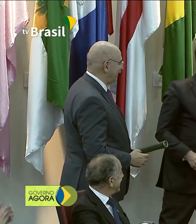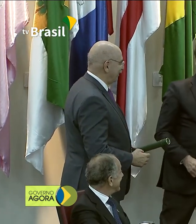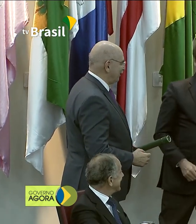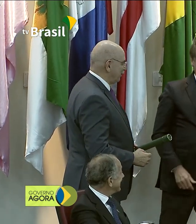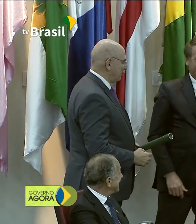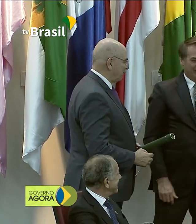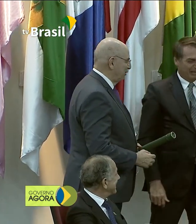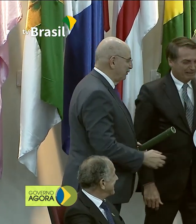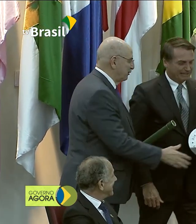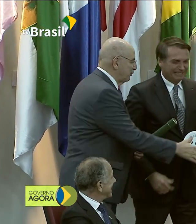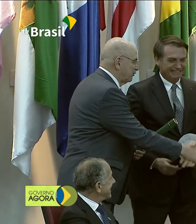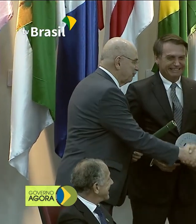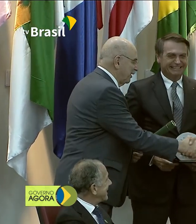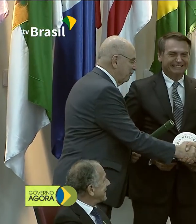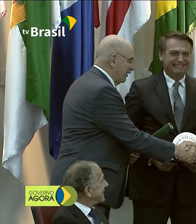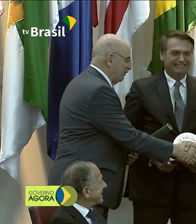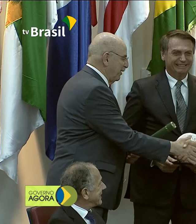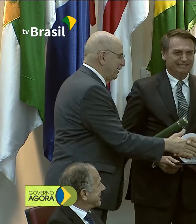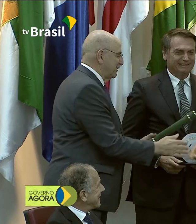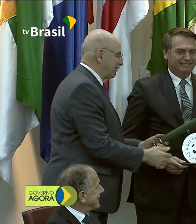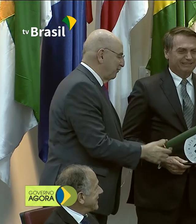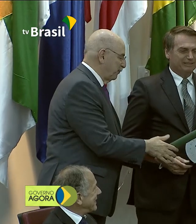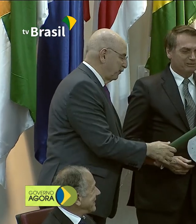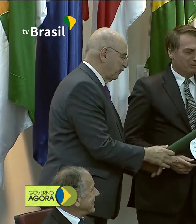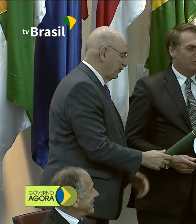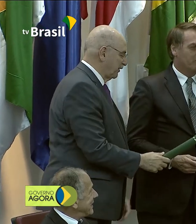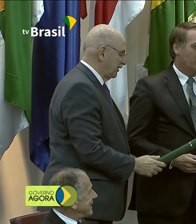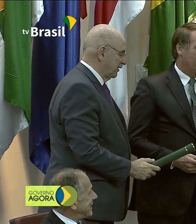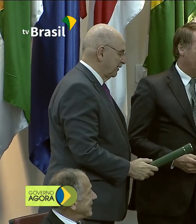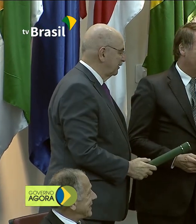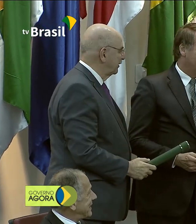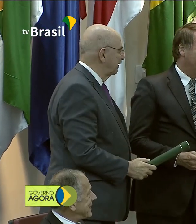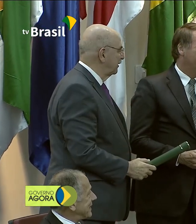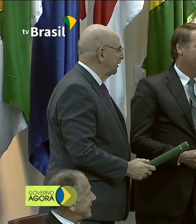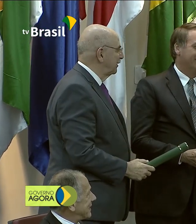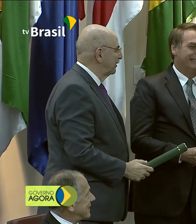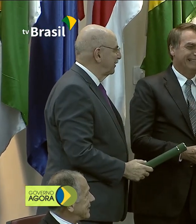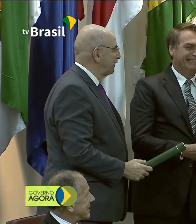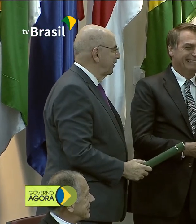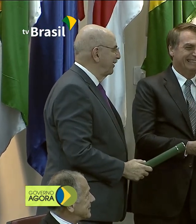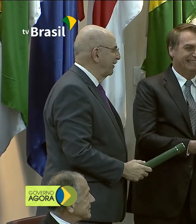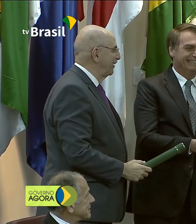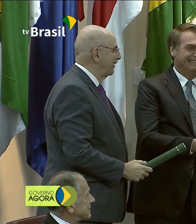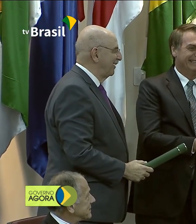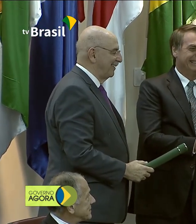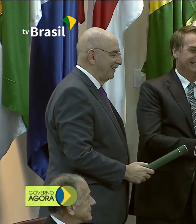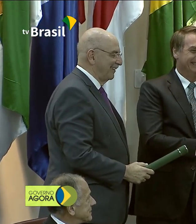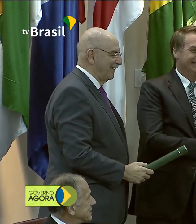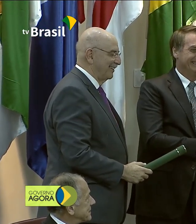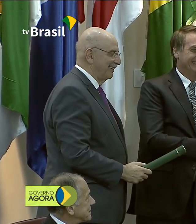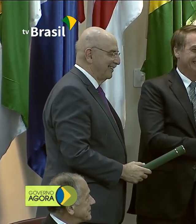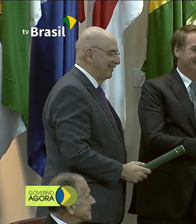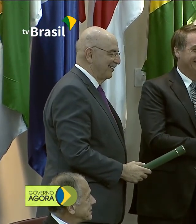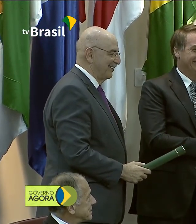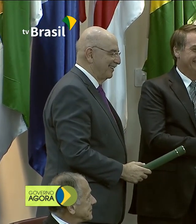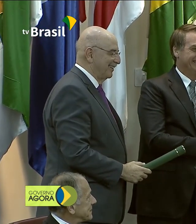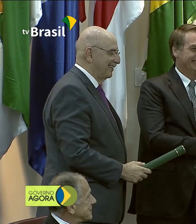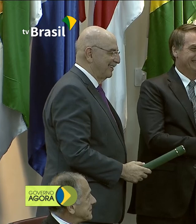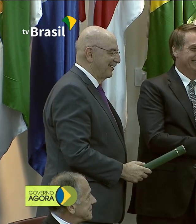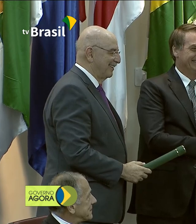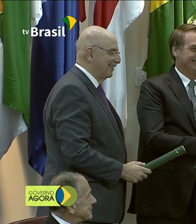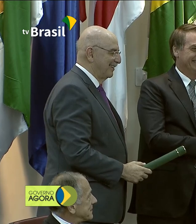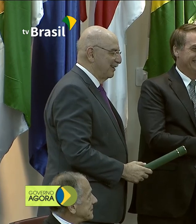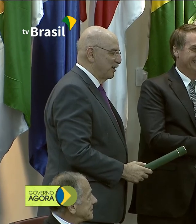Seleção Brasileira de Futebol, 105 vezes. Esteve na conquista do Pentacampeonato Mundial de 2002 e da Copa